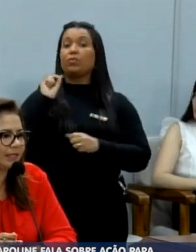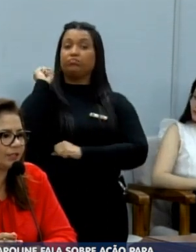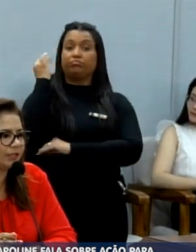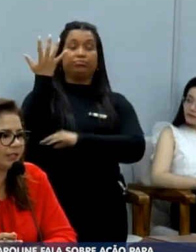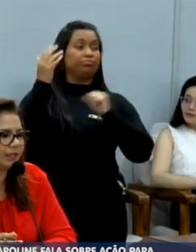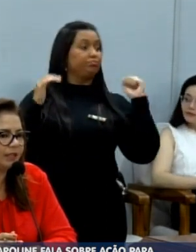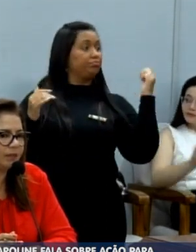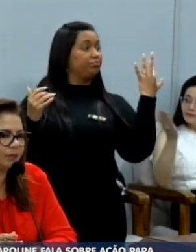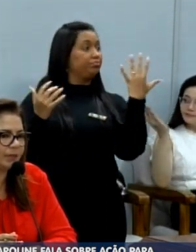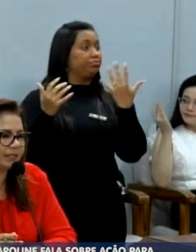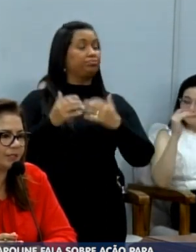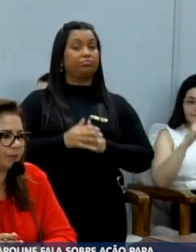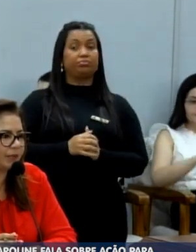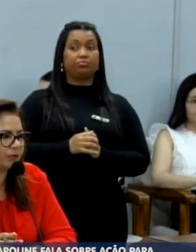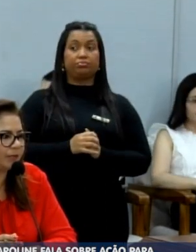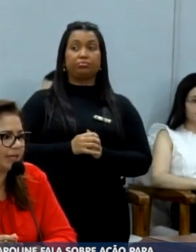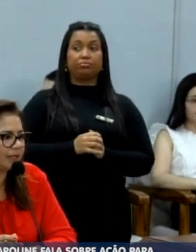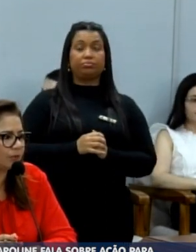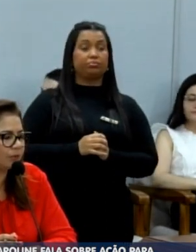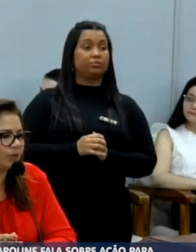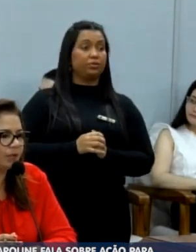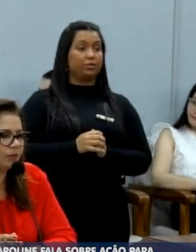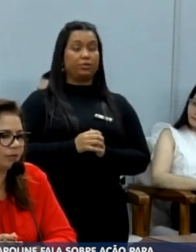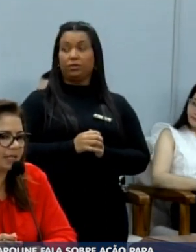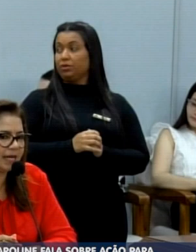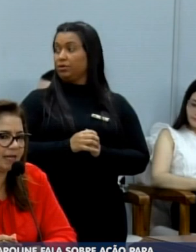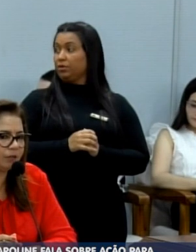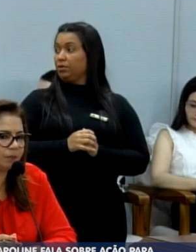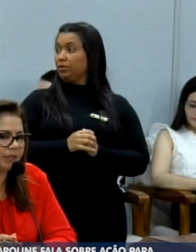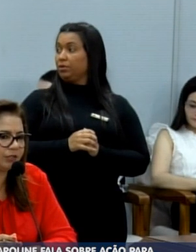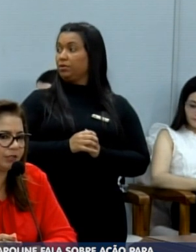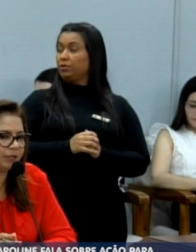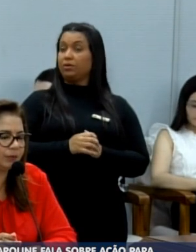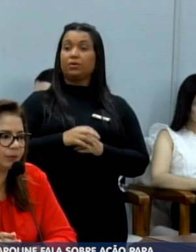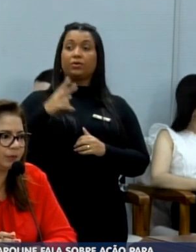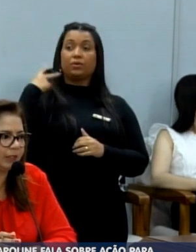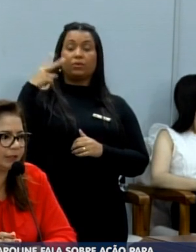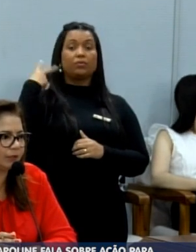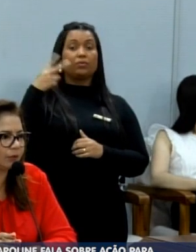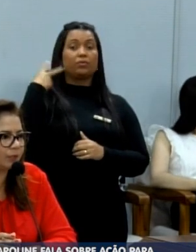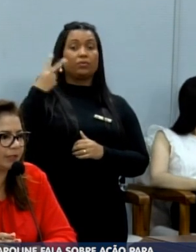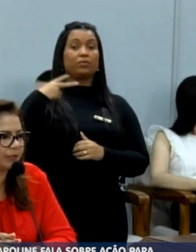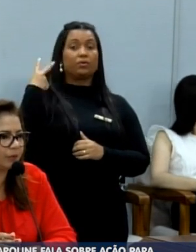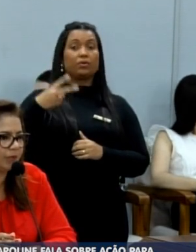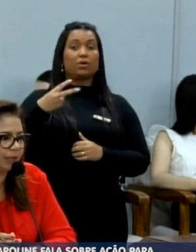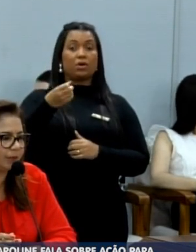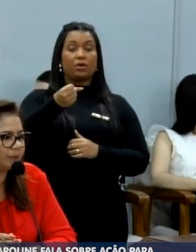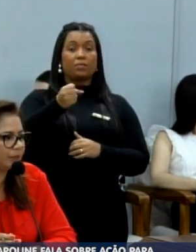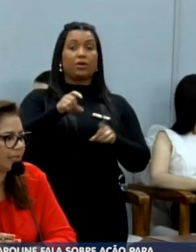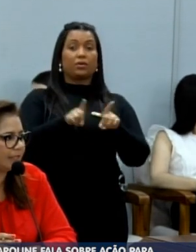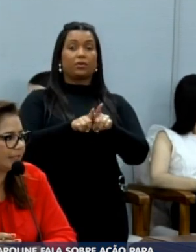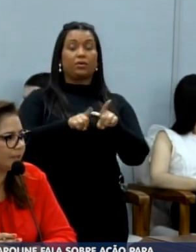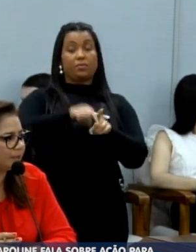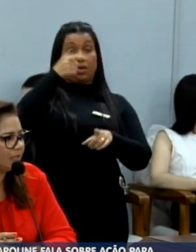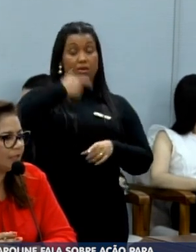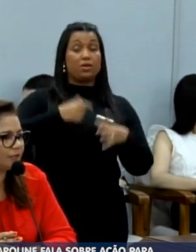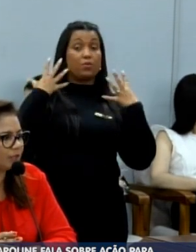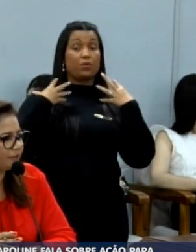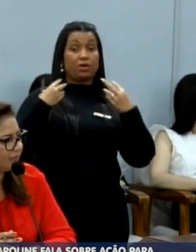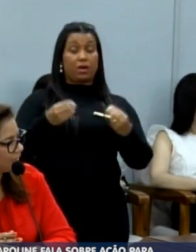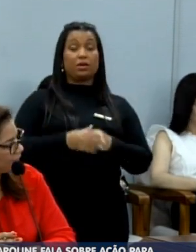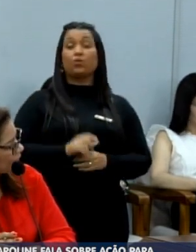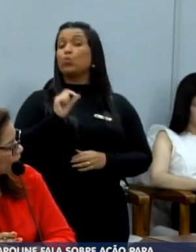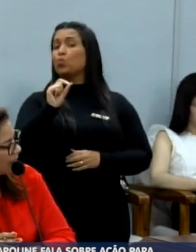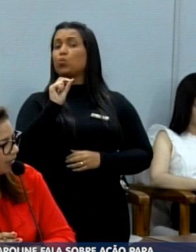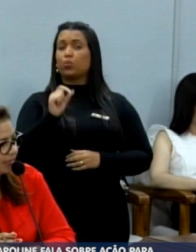esteve presente o presidente Pedro Roberto, Odélio, Peixão, Anderson Branco e eu, Karina. E